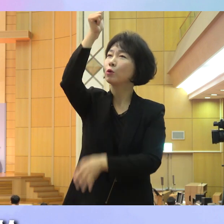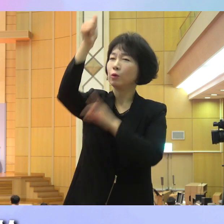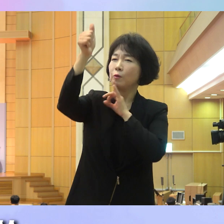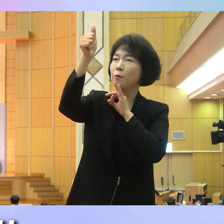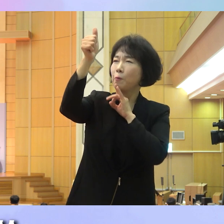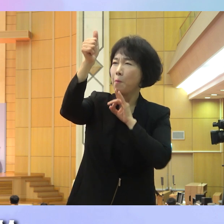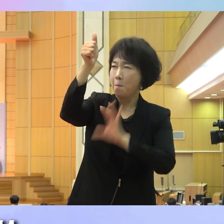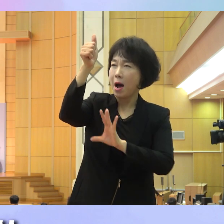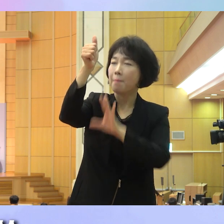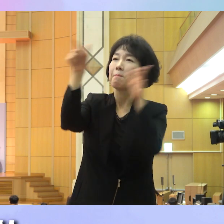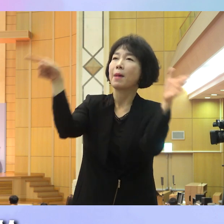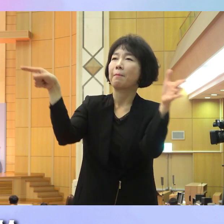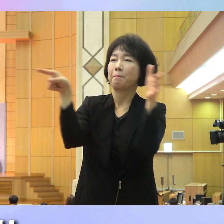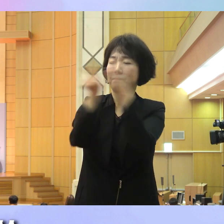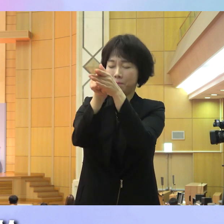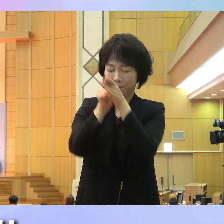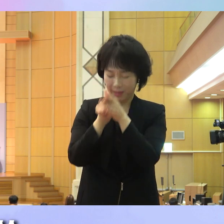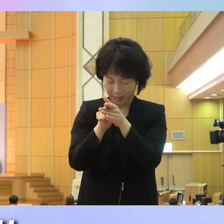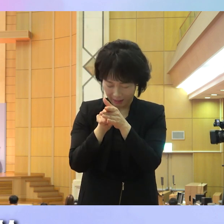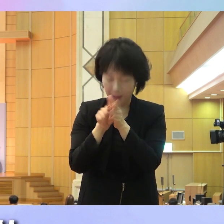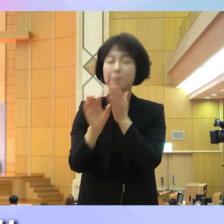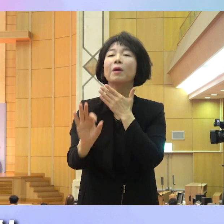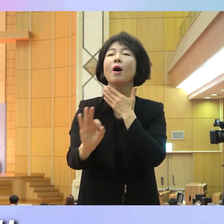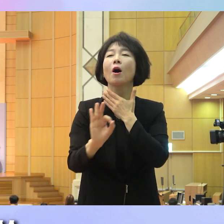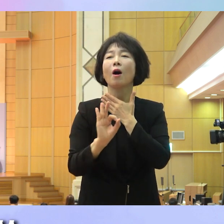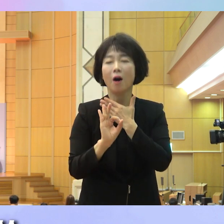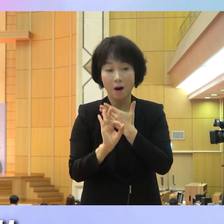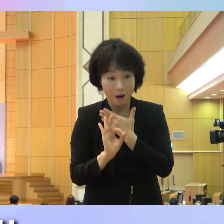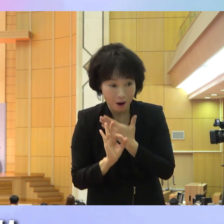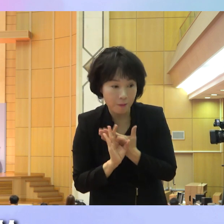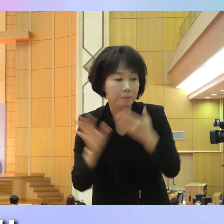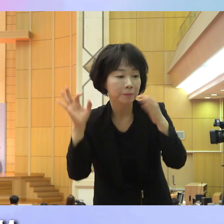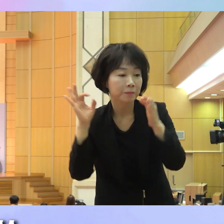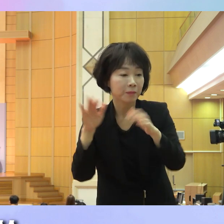우리 주만 믿으며